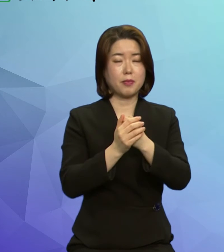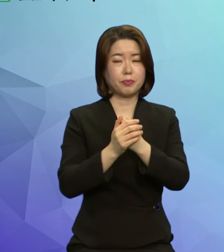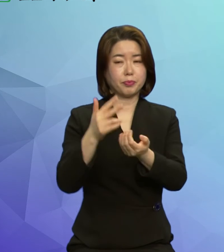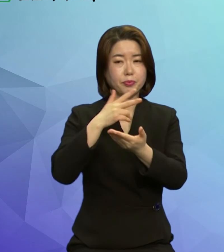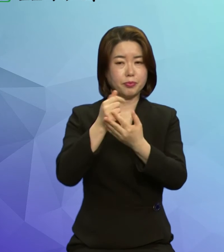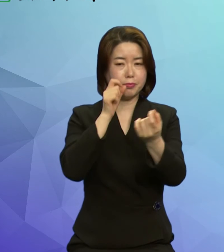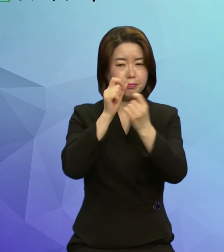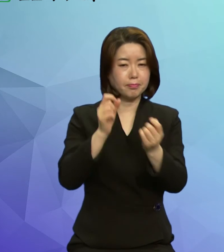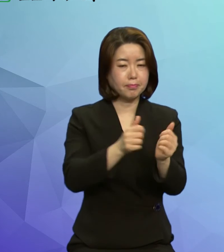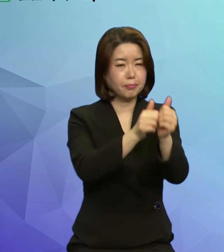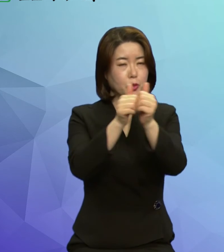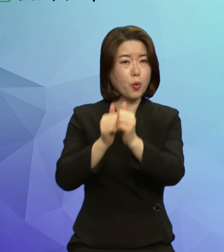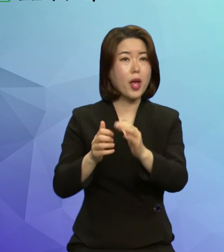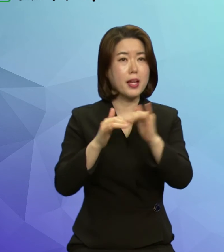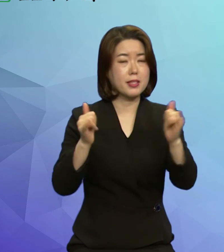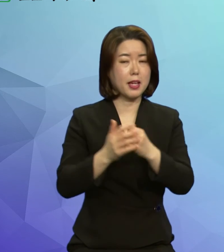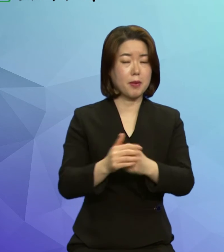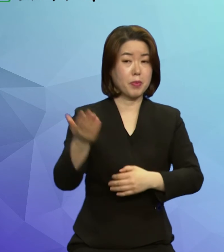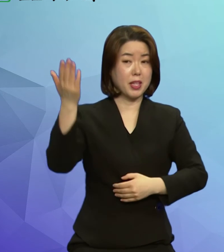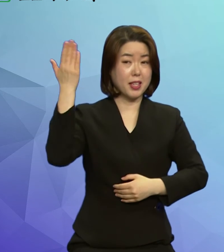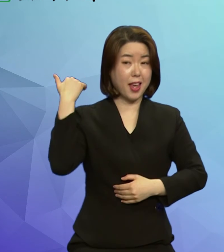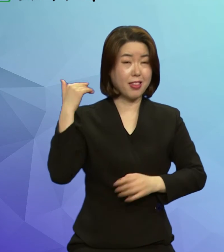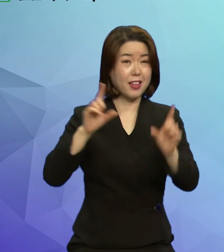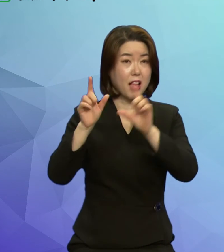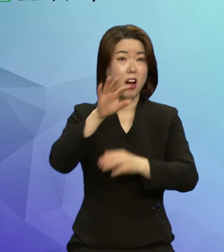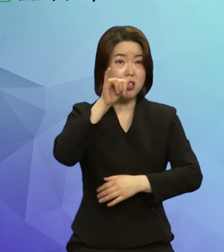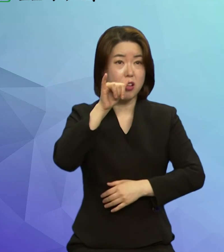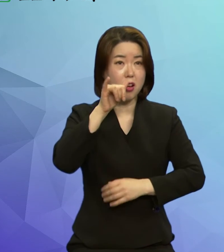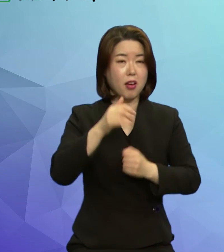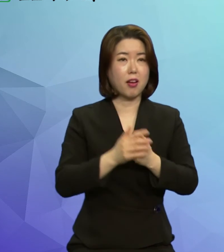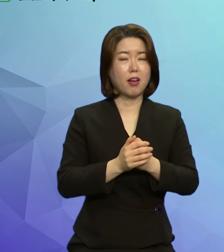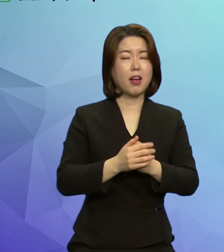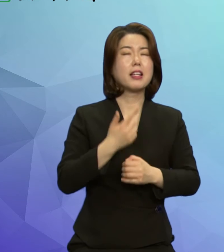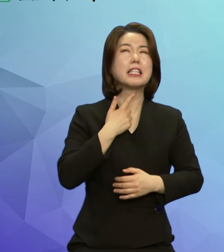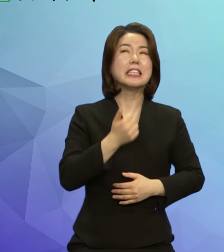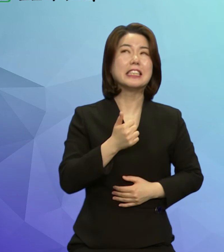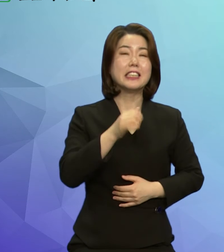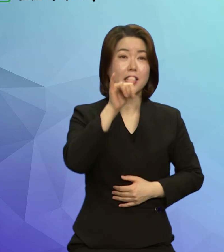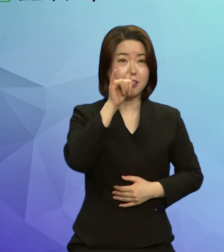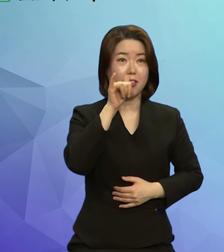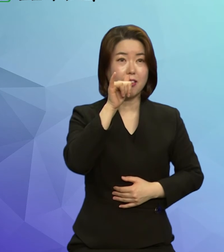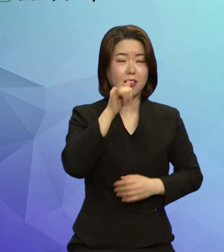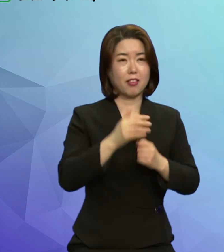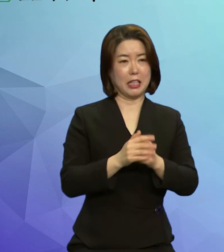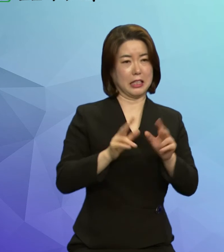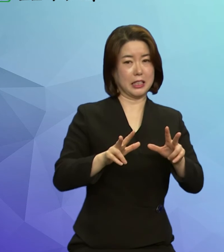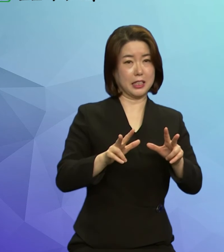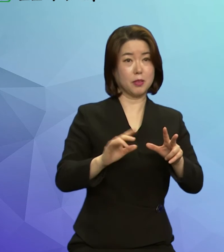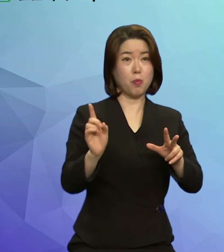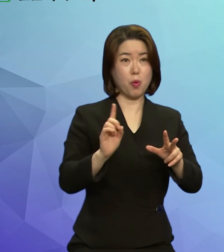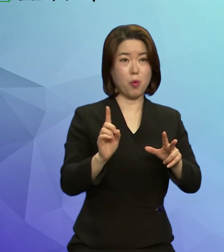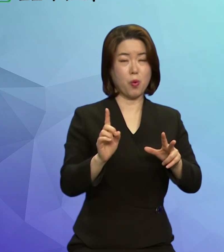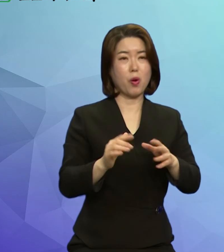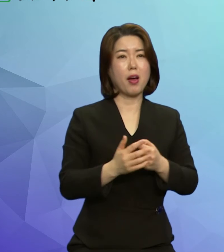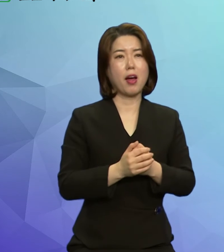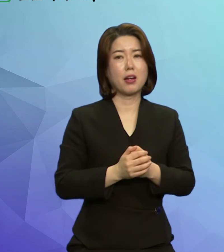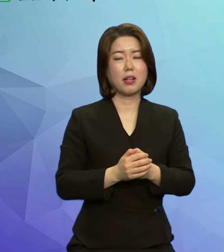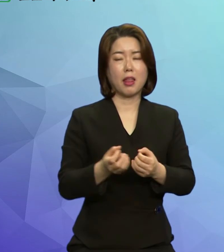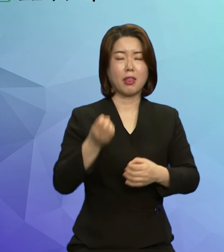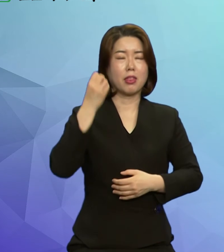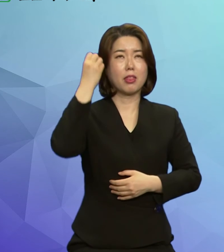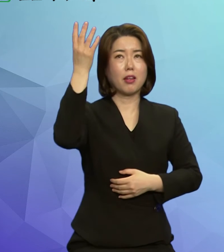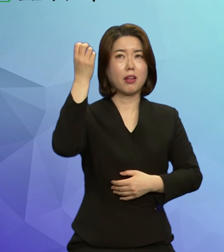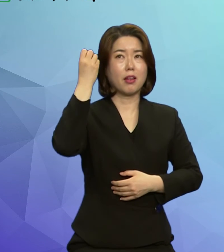친밀히 동행하는 삶을 전에는 살았었는데, 그랬던 적은 있었었는데 지금은 그거